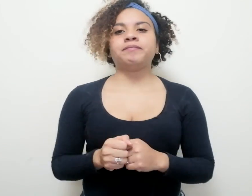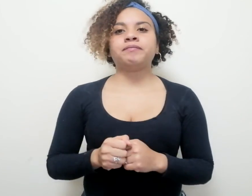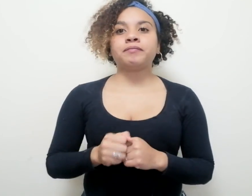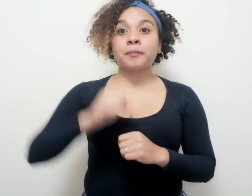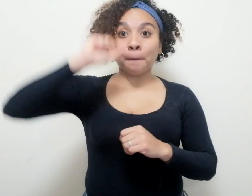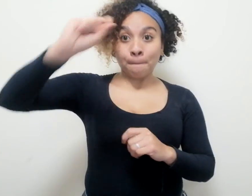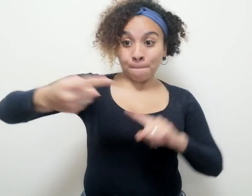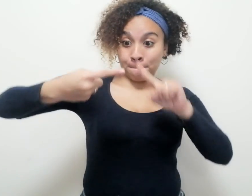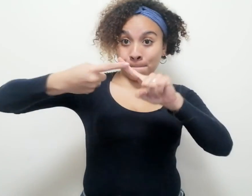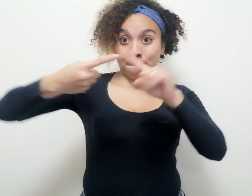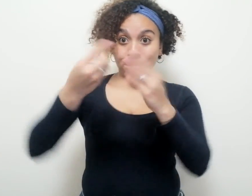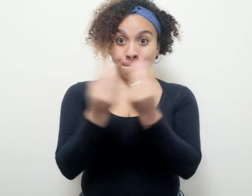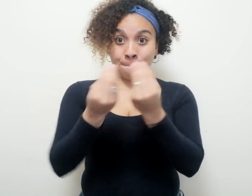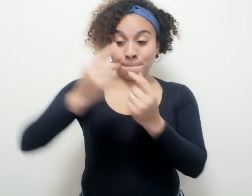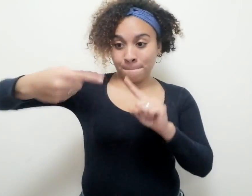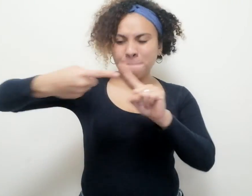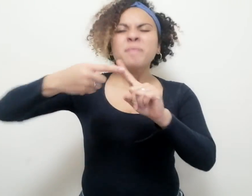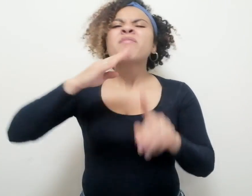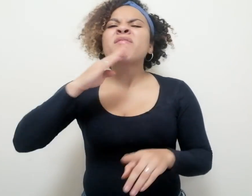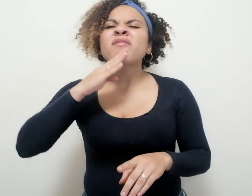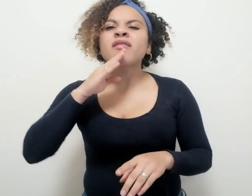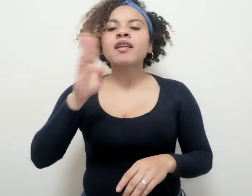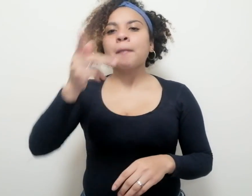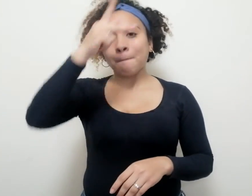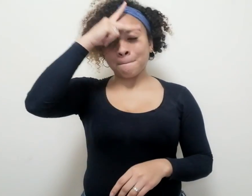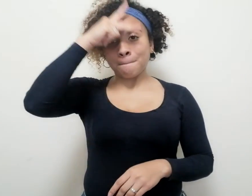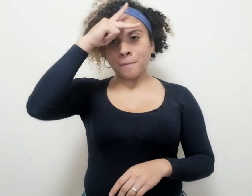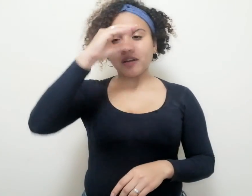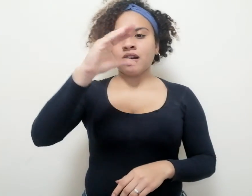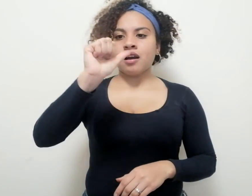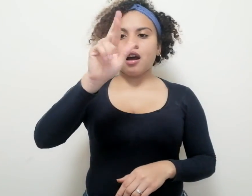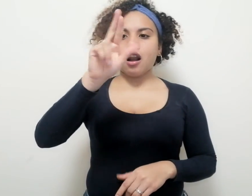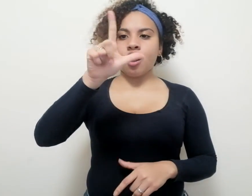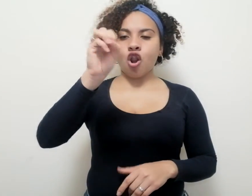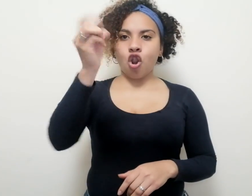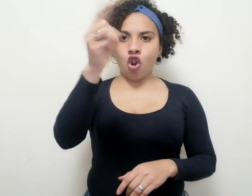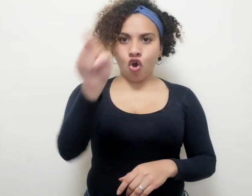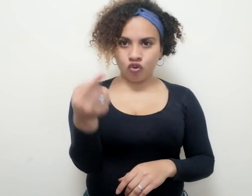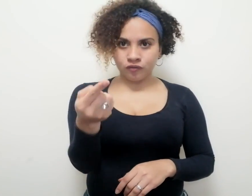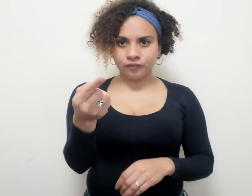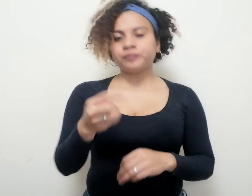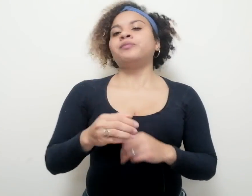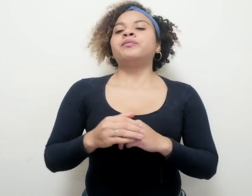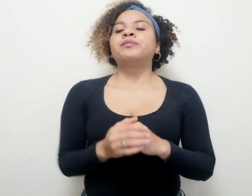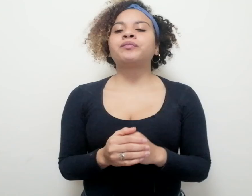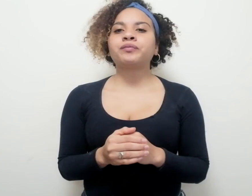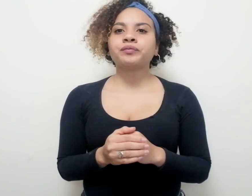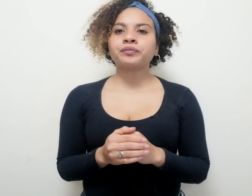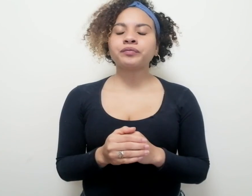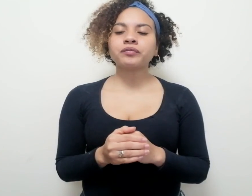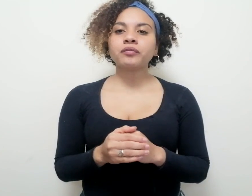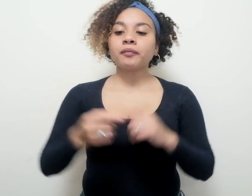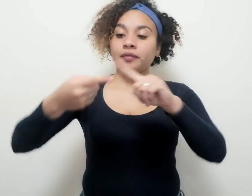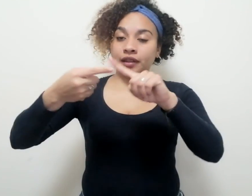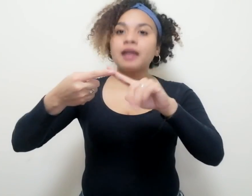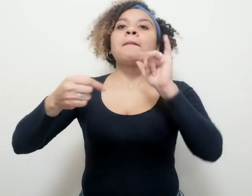El primer grupo, conformado por el peruano Carlos Yuchimito, la ecuatoriana